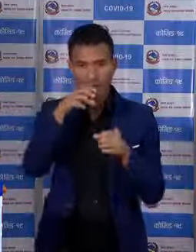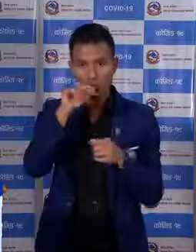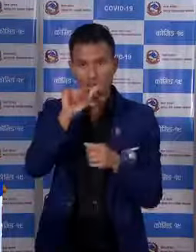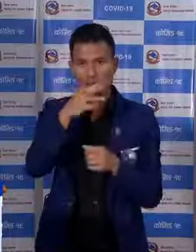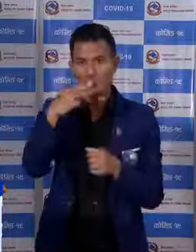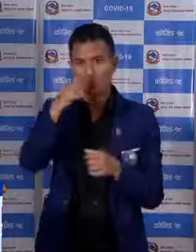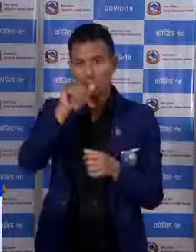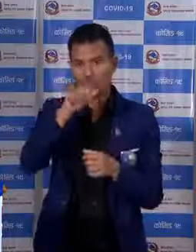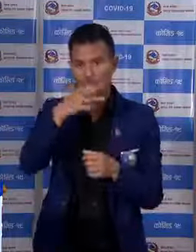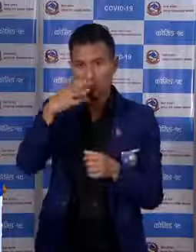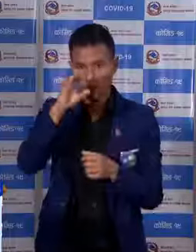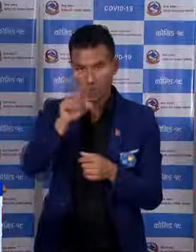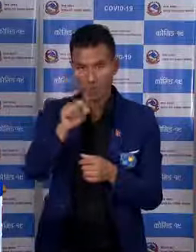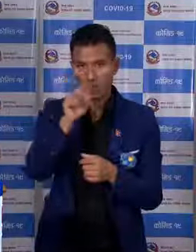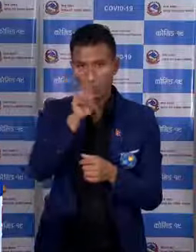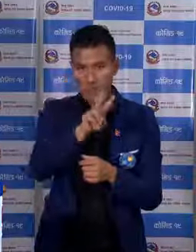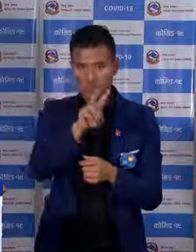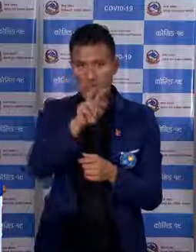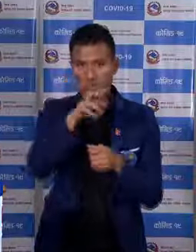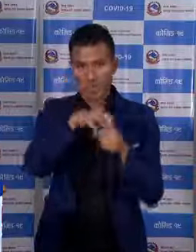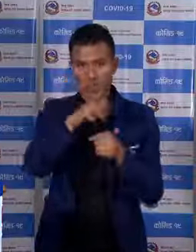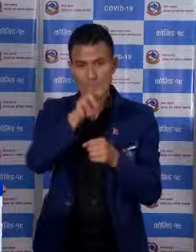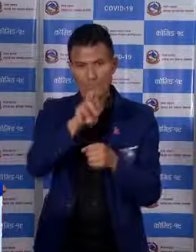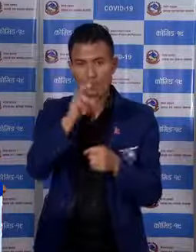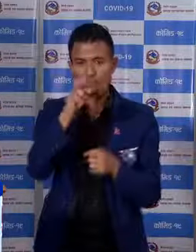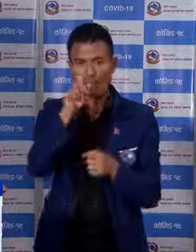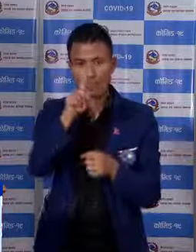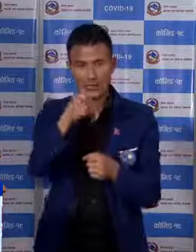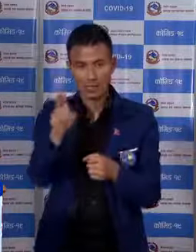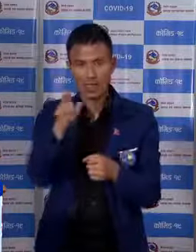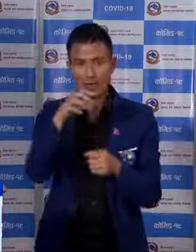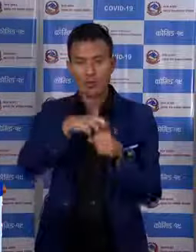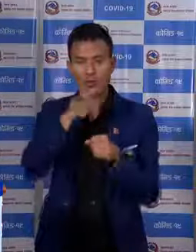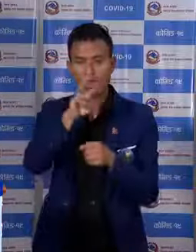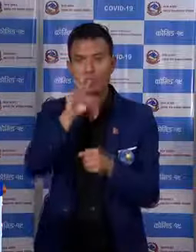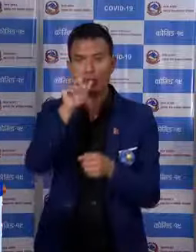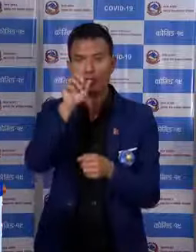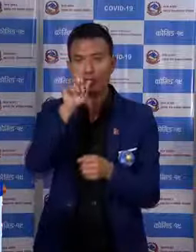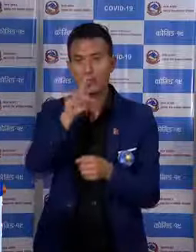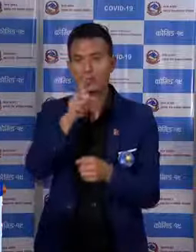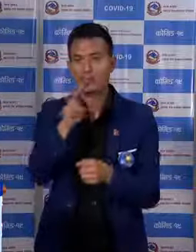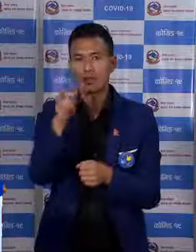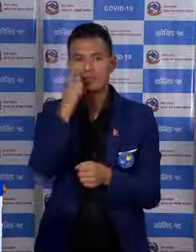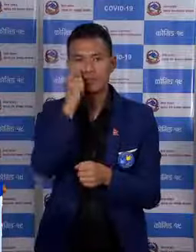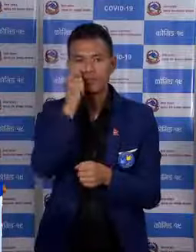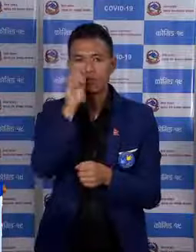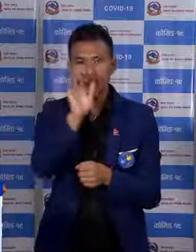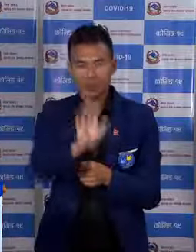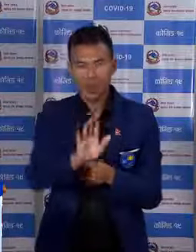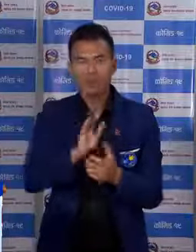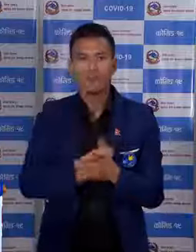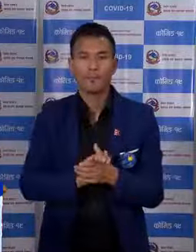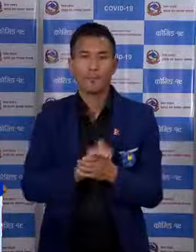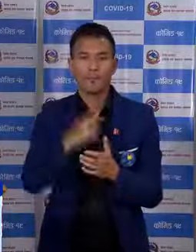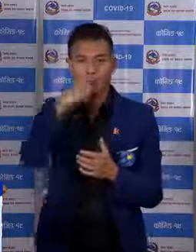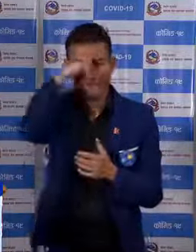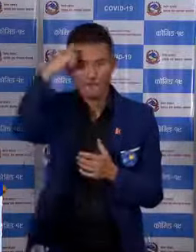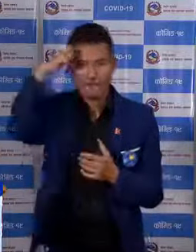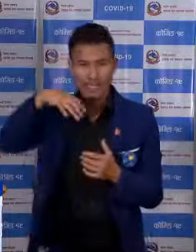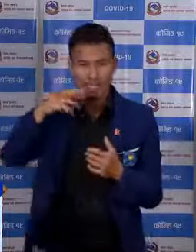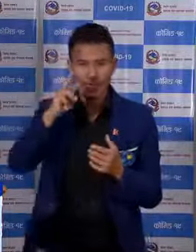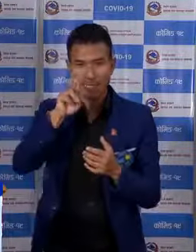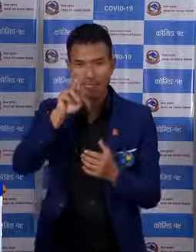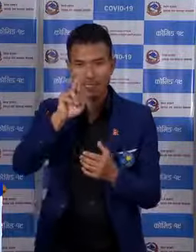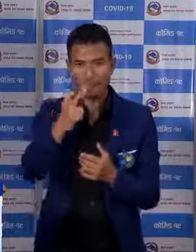एक जाना रो डुडुवा तीन का तीन जाना हुनोंछा एक काईस छत्तिस रा चालीस वर्शे पुरुष तेसे गरी बांकेको